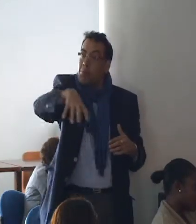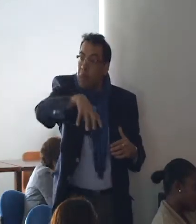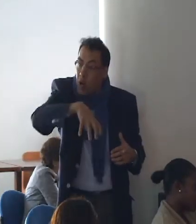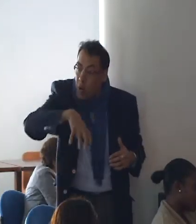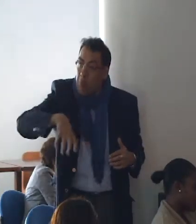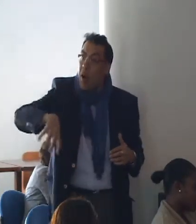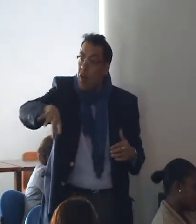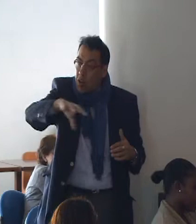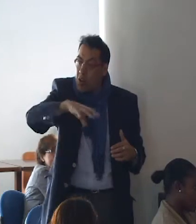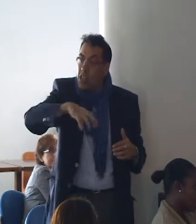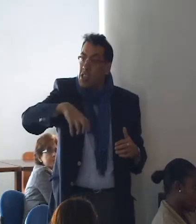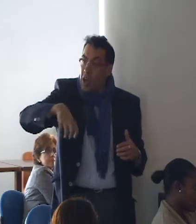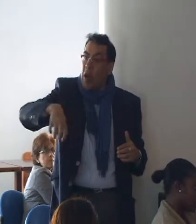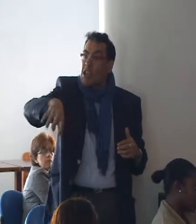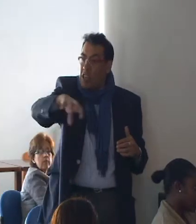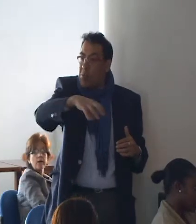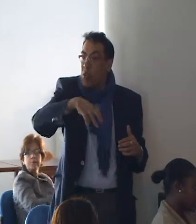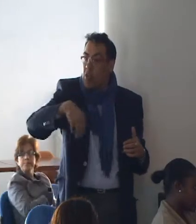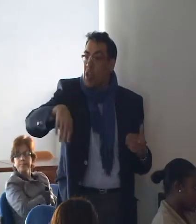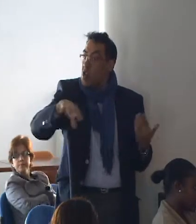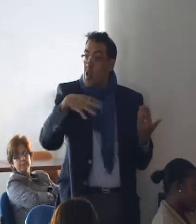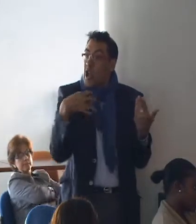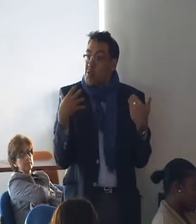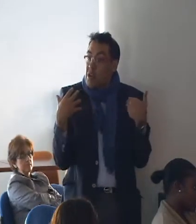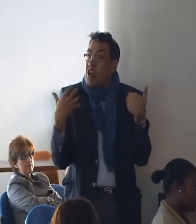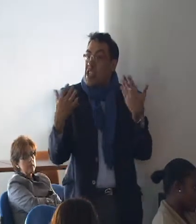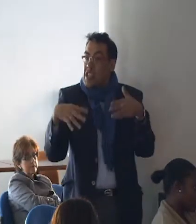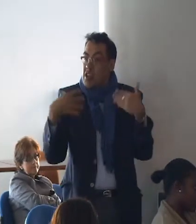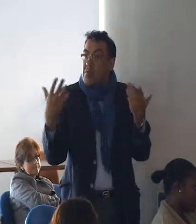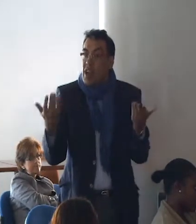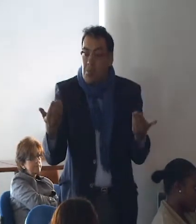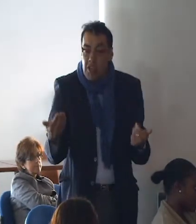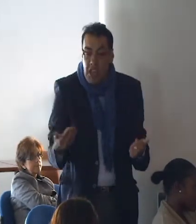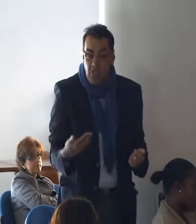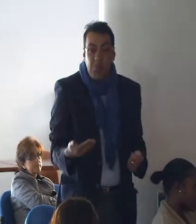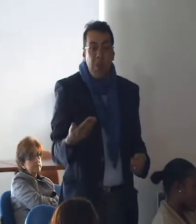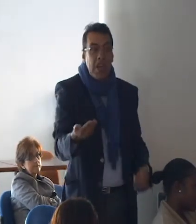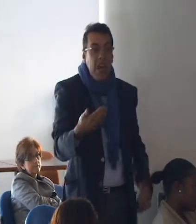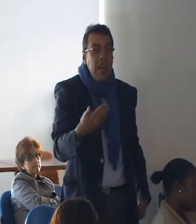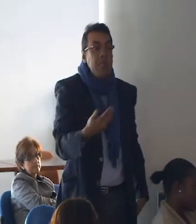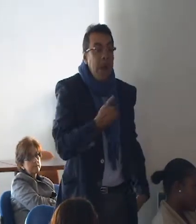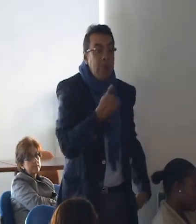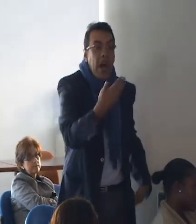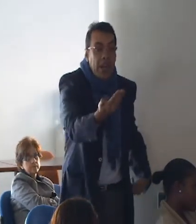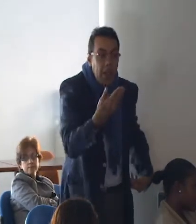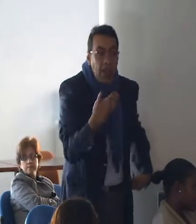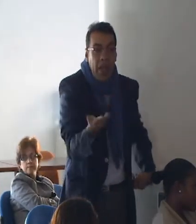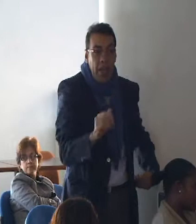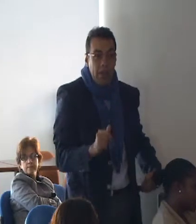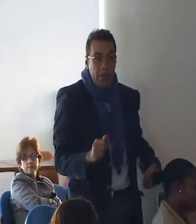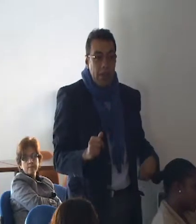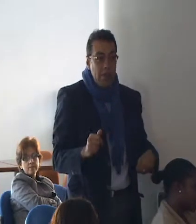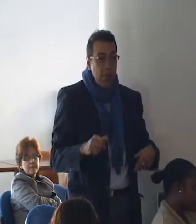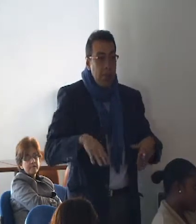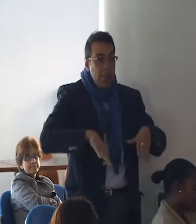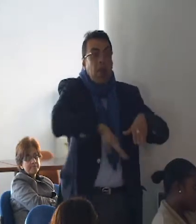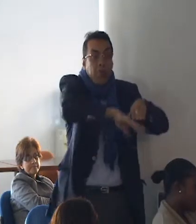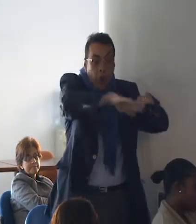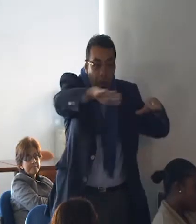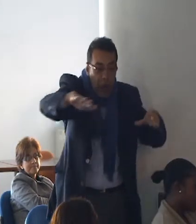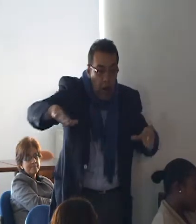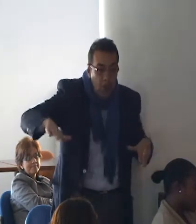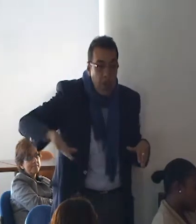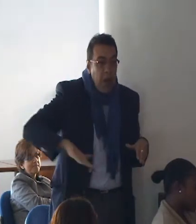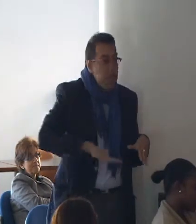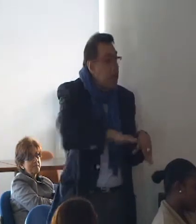que poco a poco se vayan involucrando todas las personas. Así como la comunicación empieza mamá y bebé,